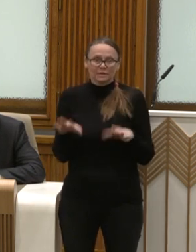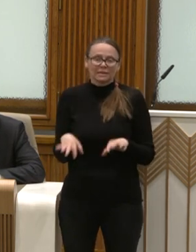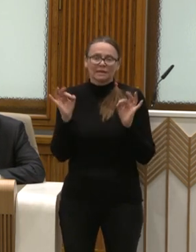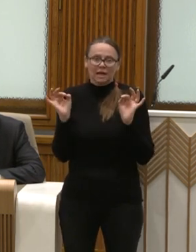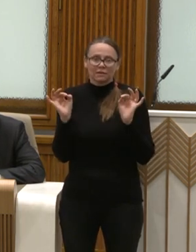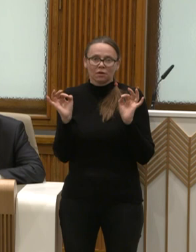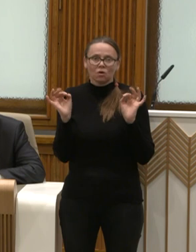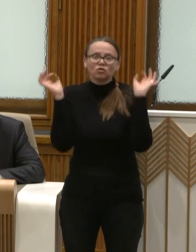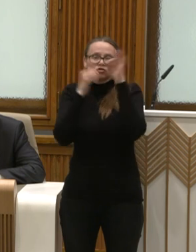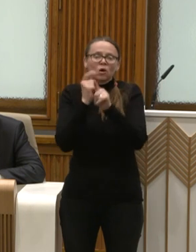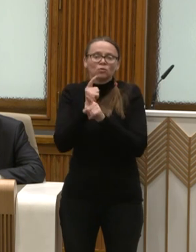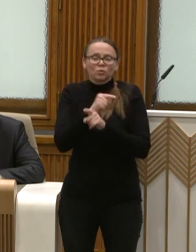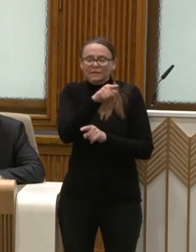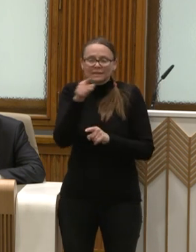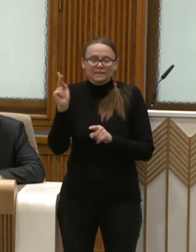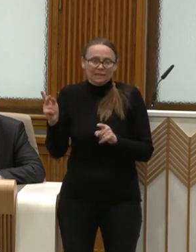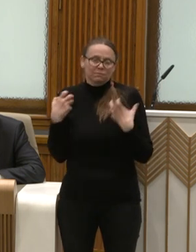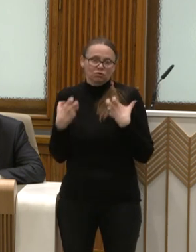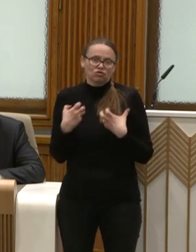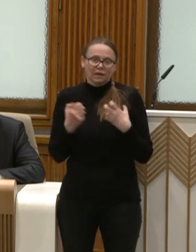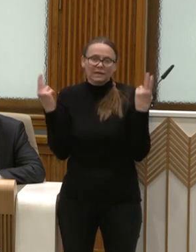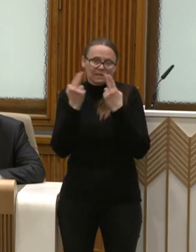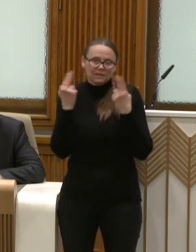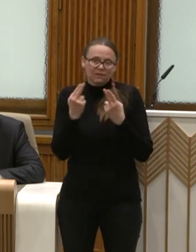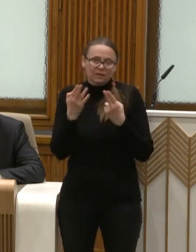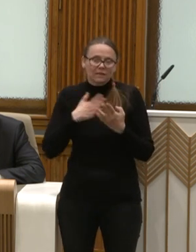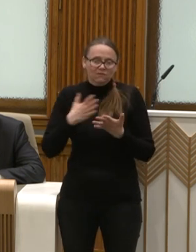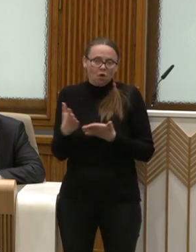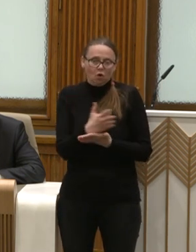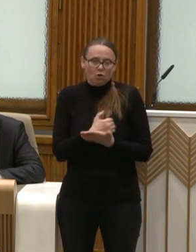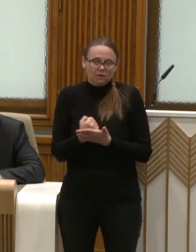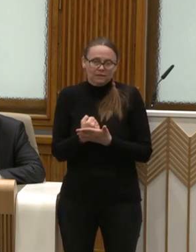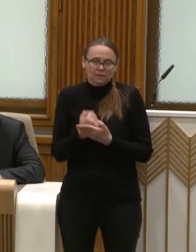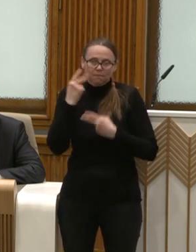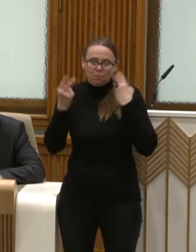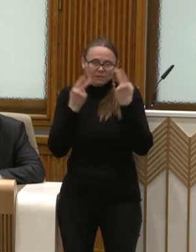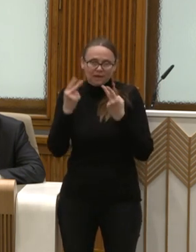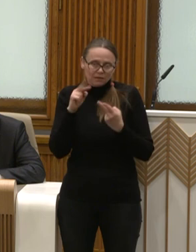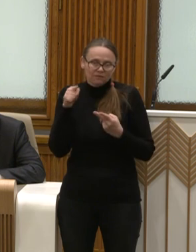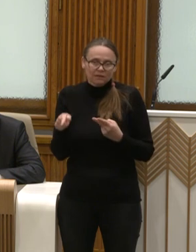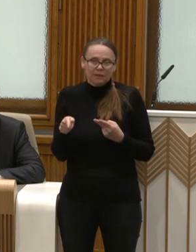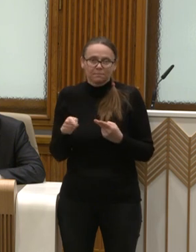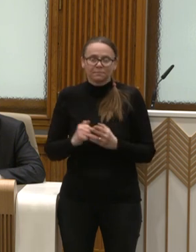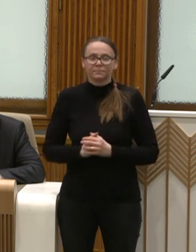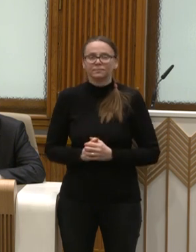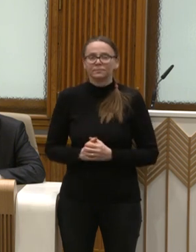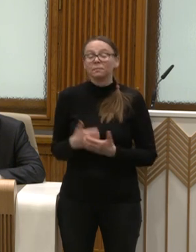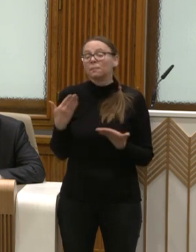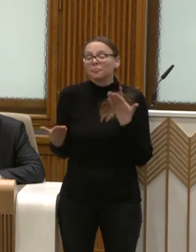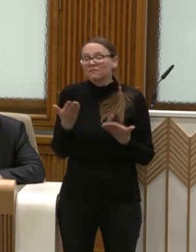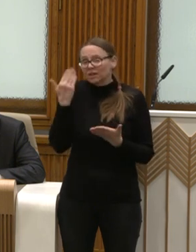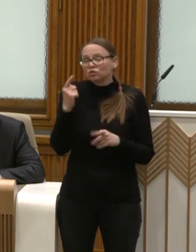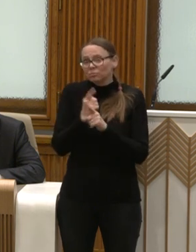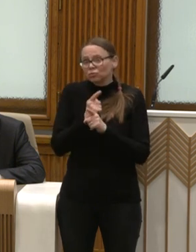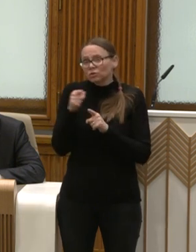žal tudi tisti, ki bi želeli seveda neko svojo korist poiskati v njej. Verjetno je bila tudi